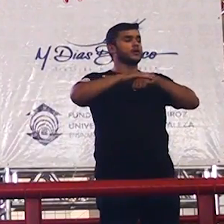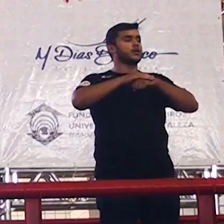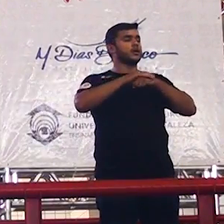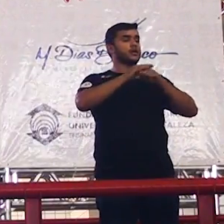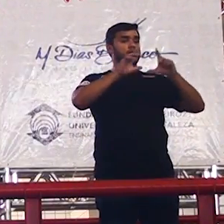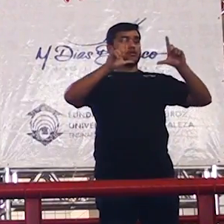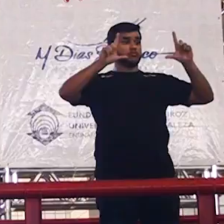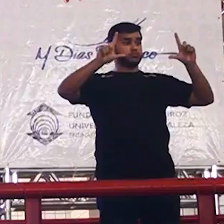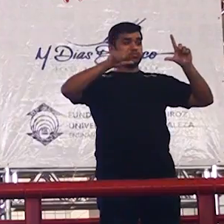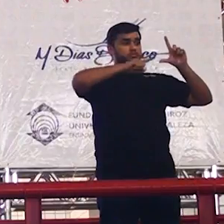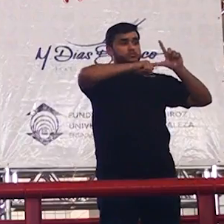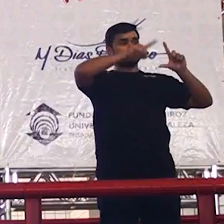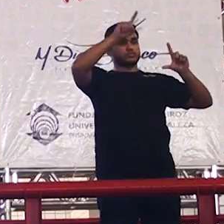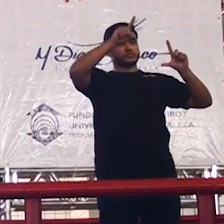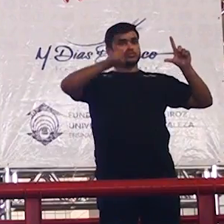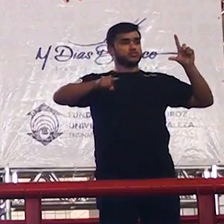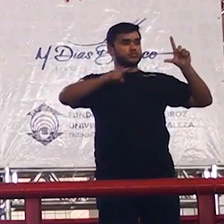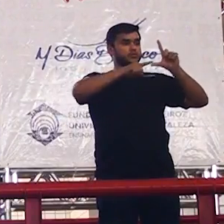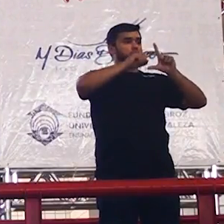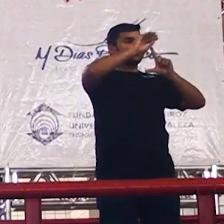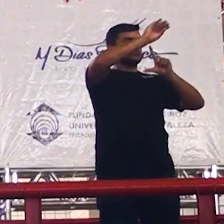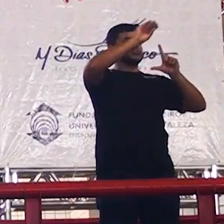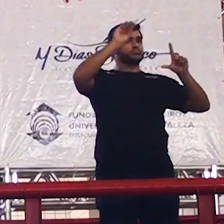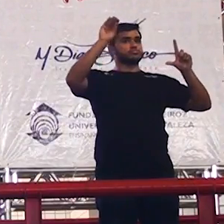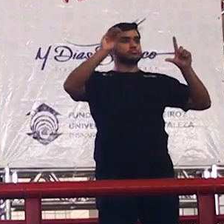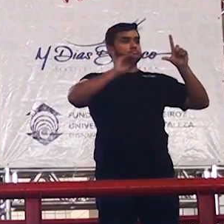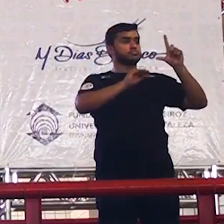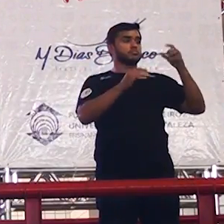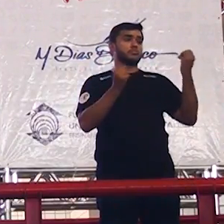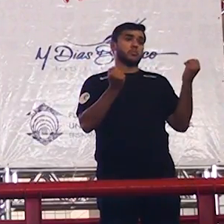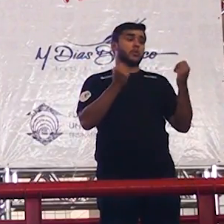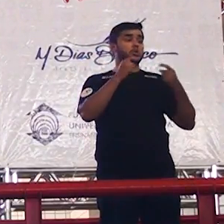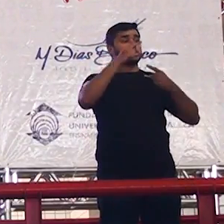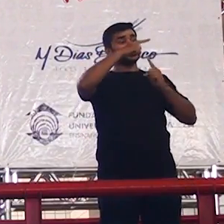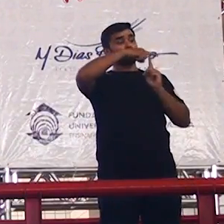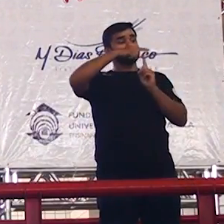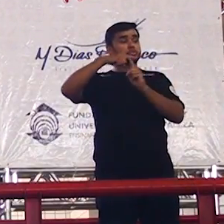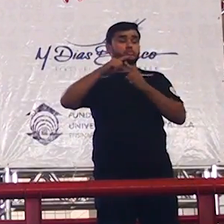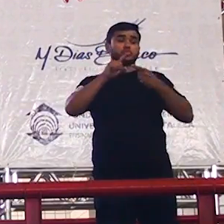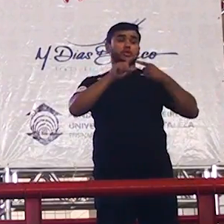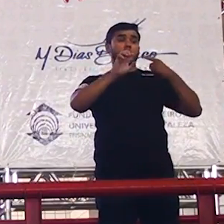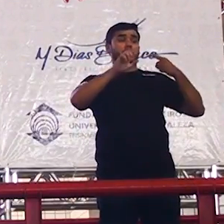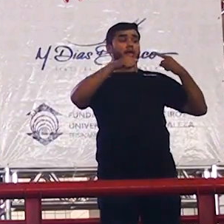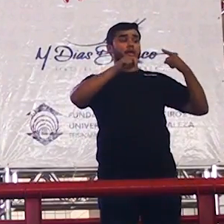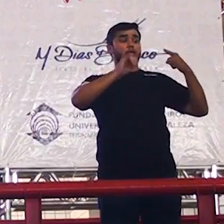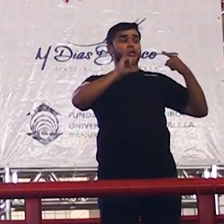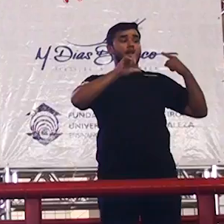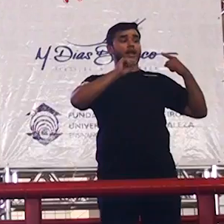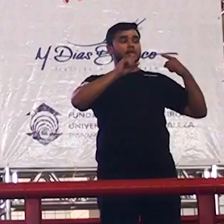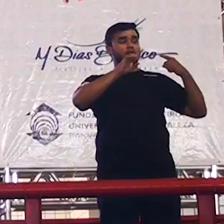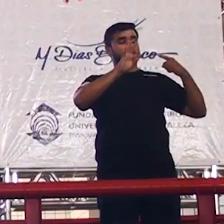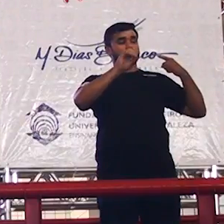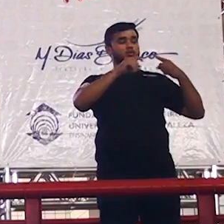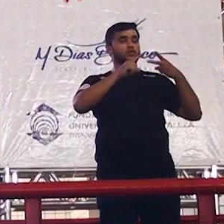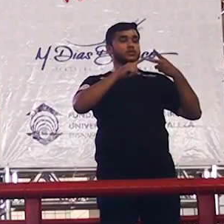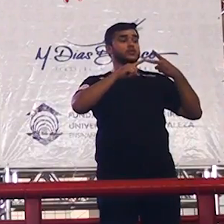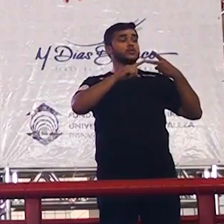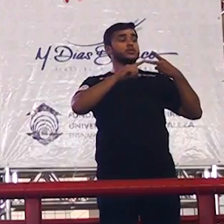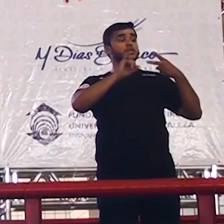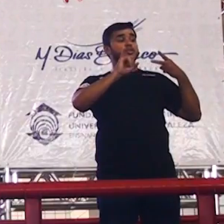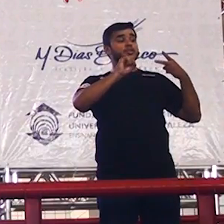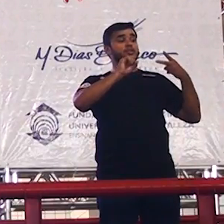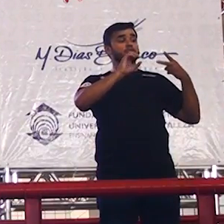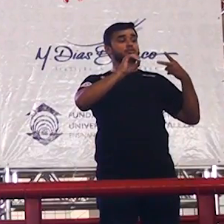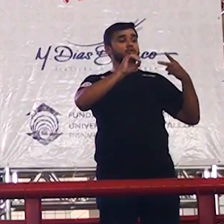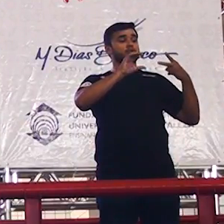triângulo ele pode ser equilátero, ele pode ser isósceles, ou principalmente, ele pode ser